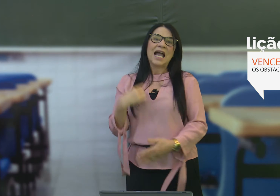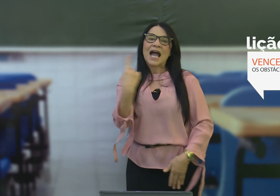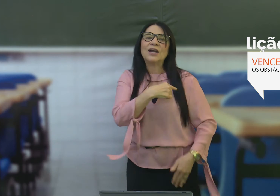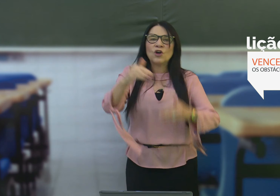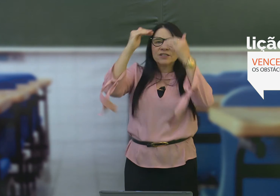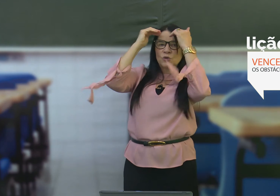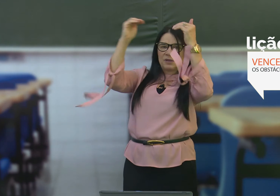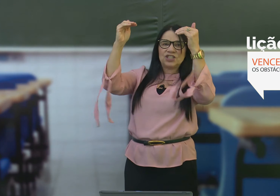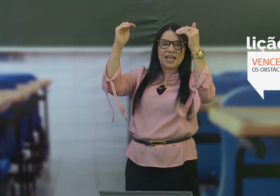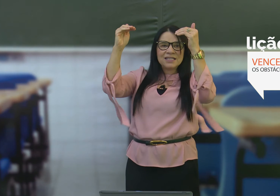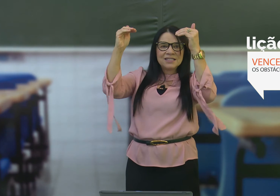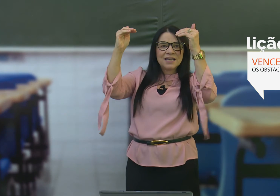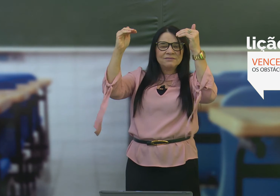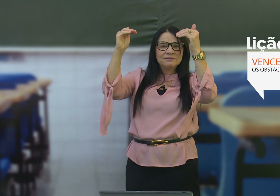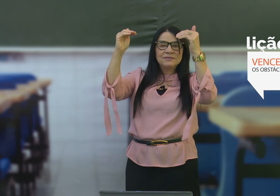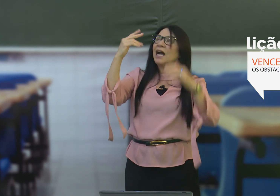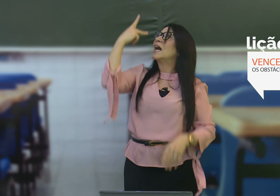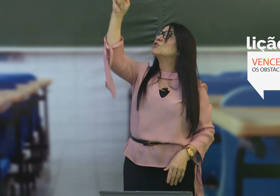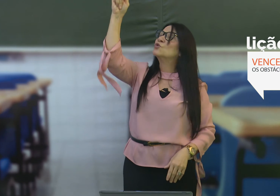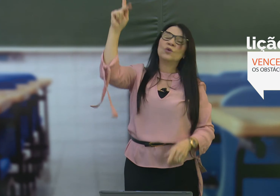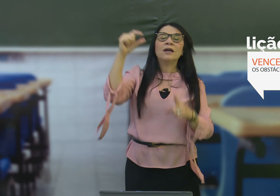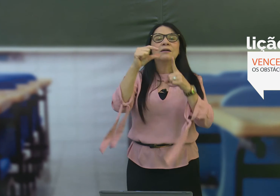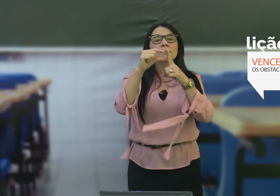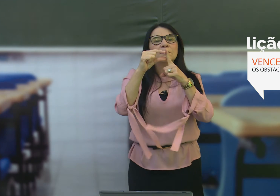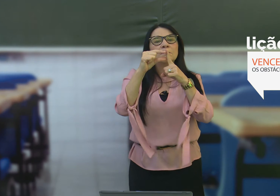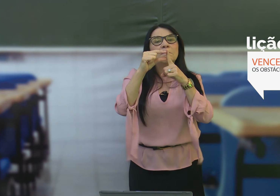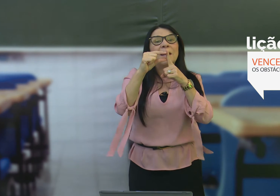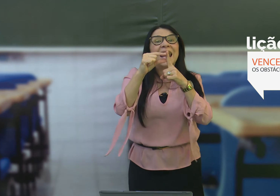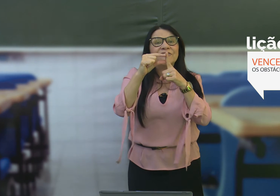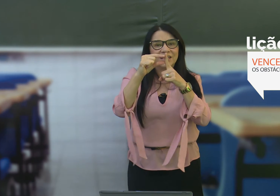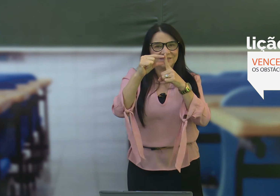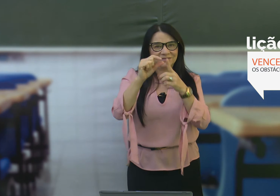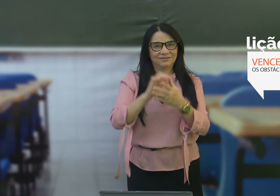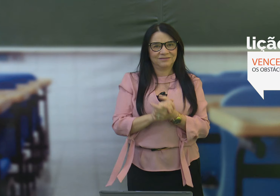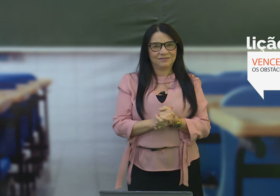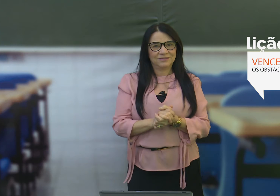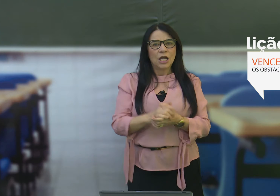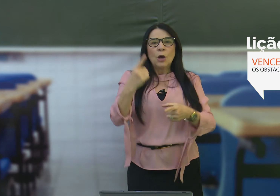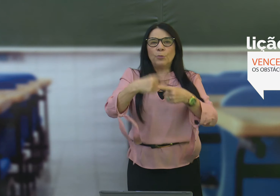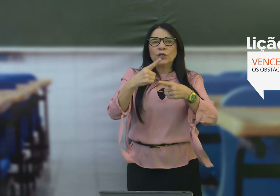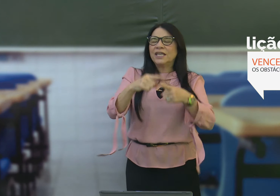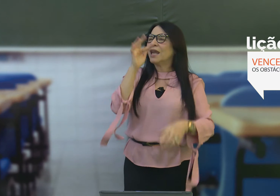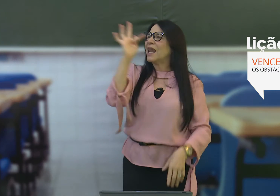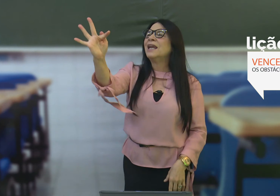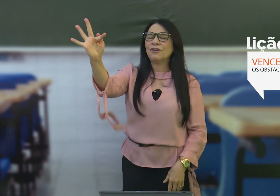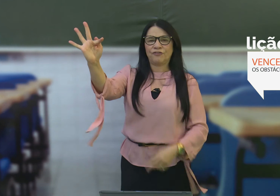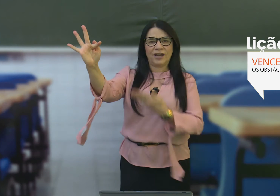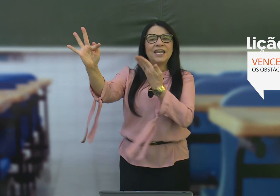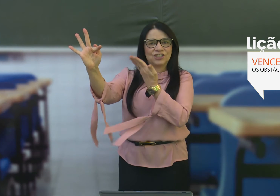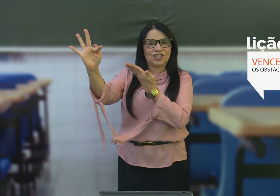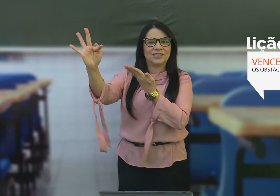a nossa obediência à sua palavra. Porque lá na frente,